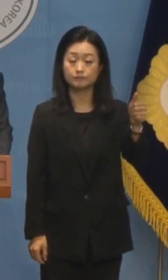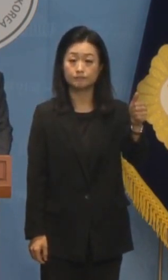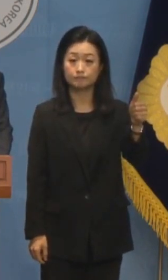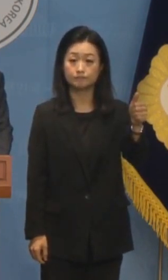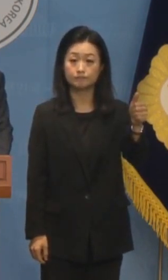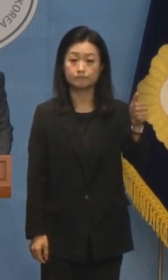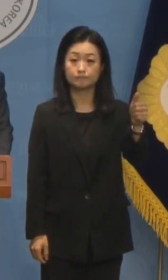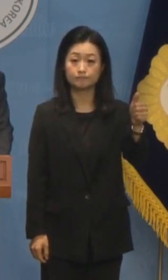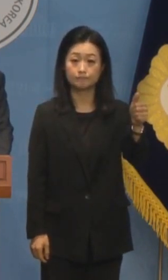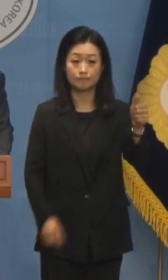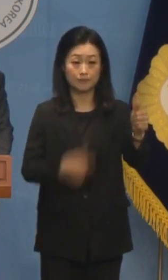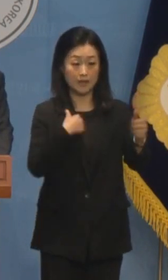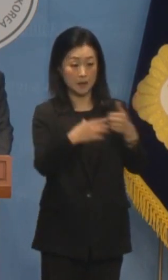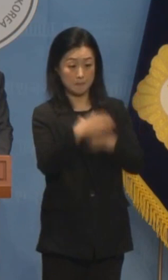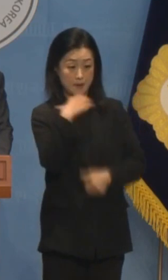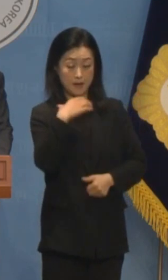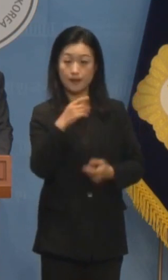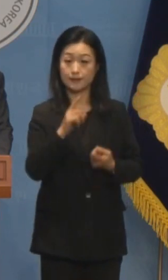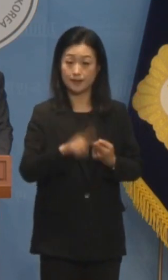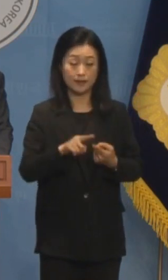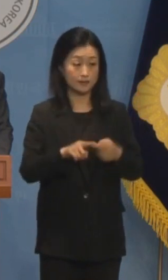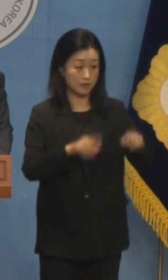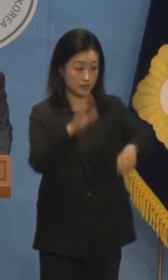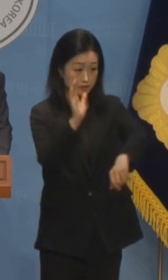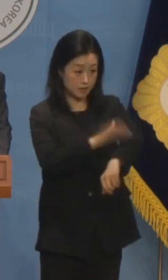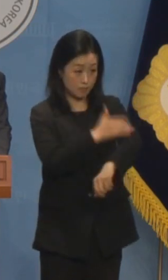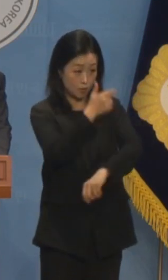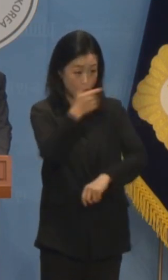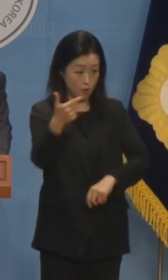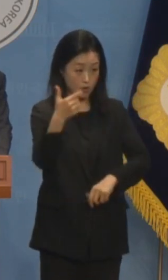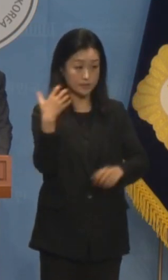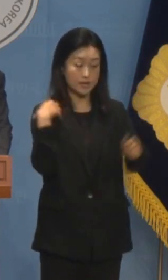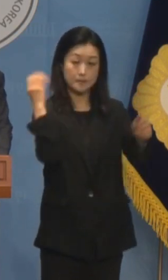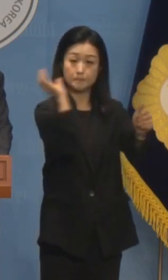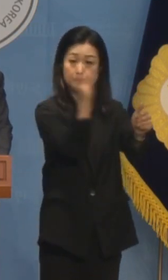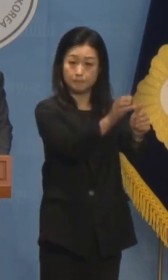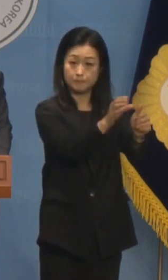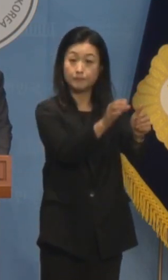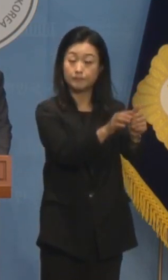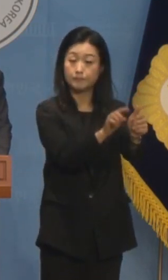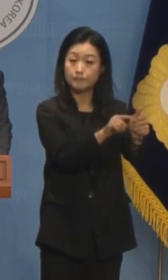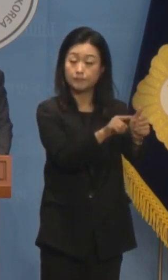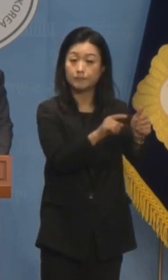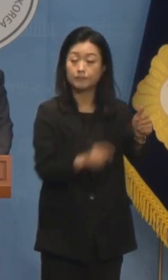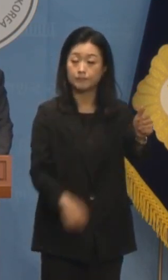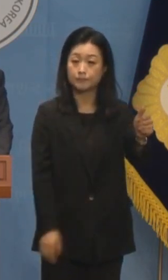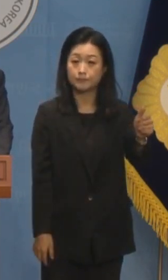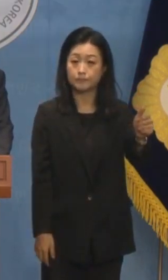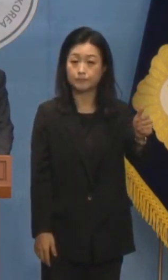이 사태에 대해서 응당한 책임을 져야 할 것입니다. 이 사안은